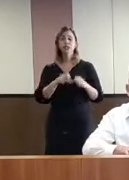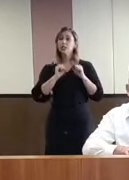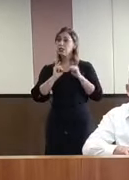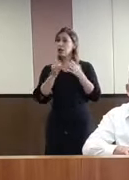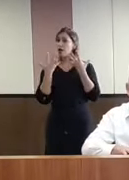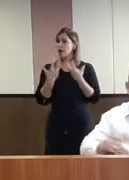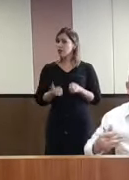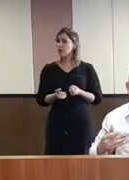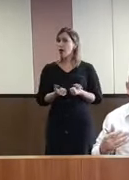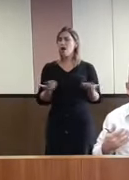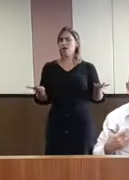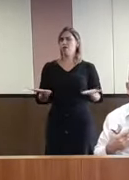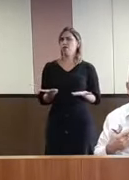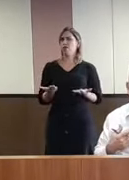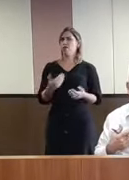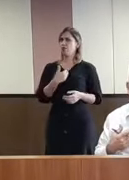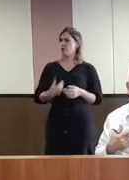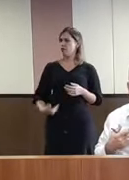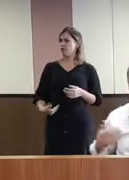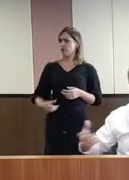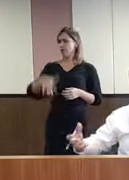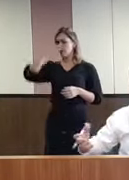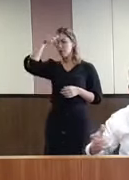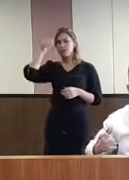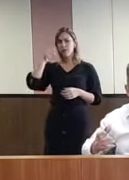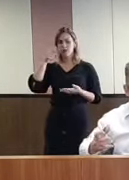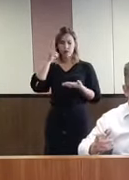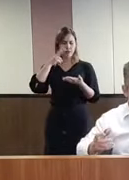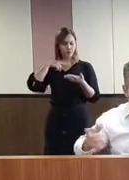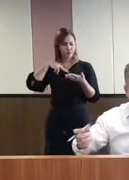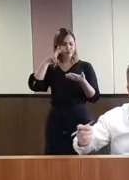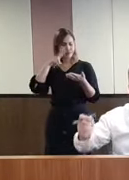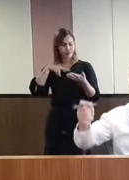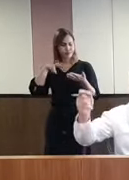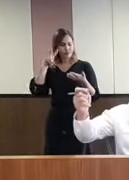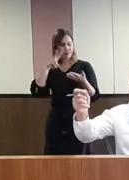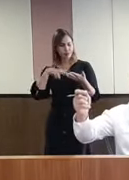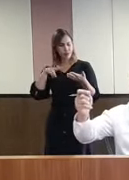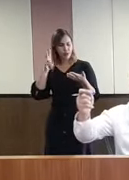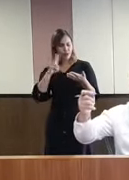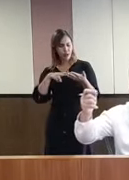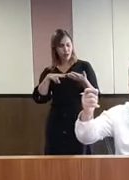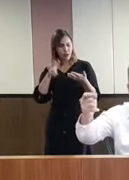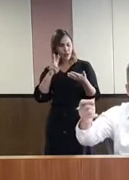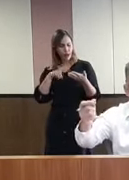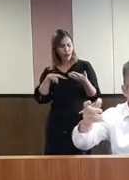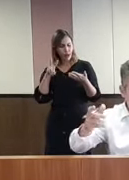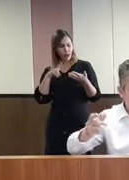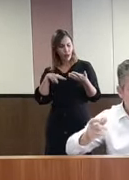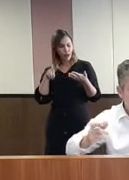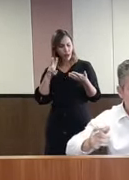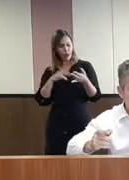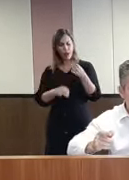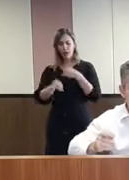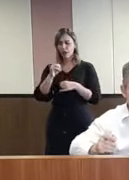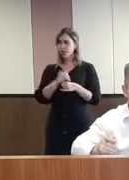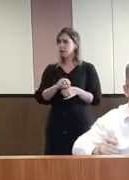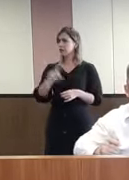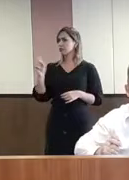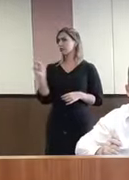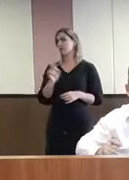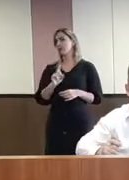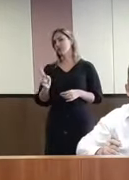vão bater. Agora, o governo do estado de Mato Grosso não vai ficar lendo release de imprensa ou release